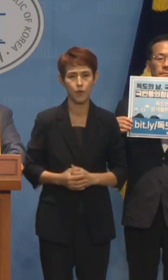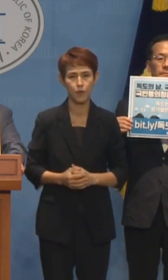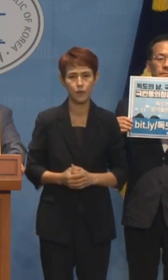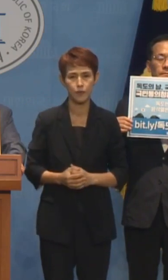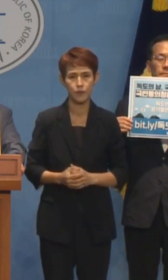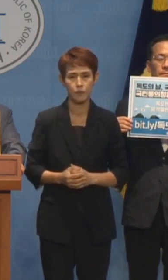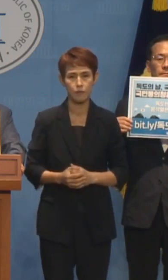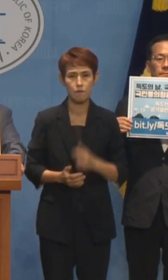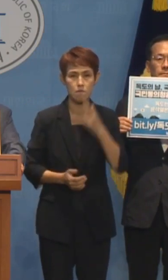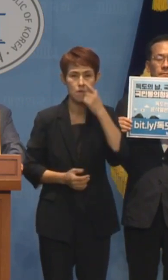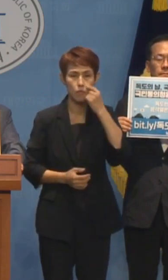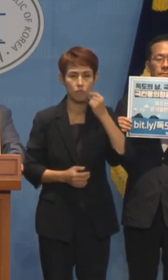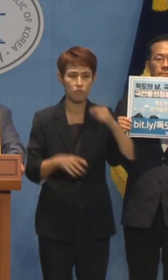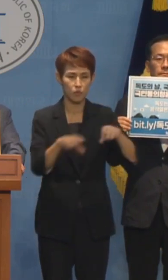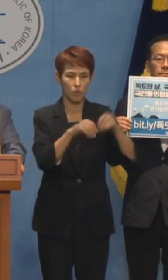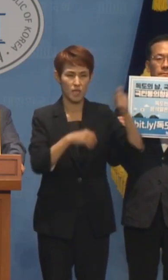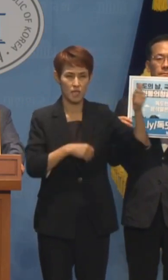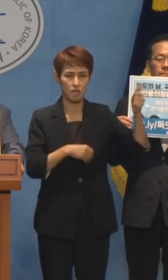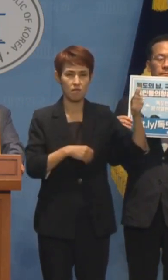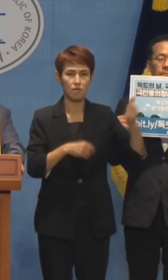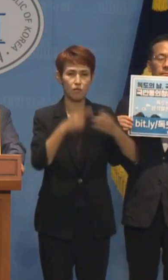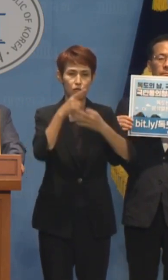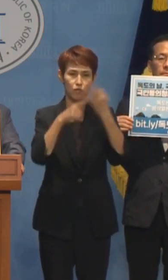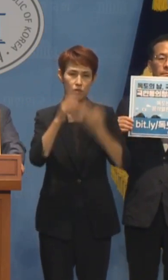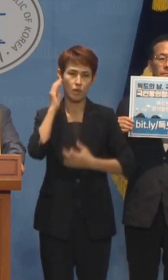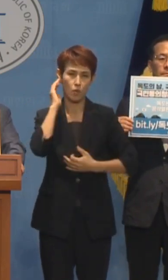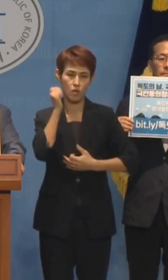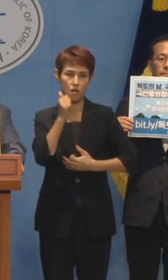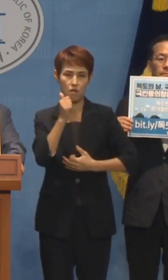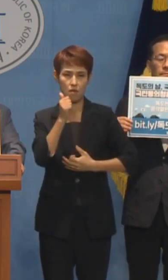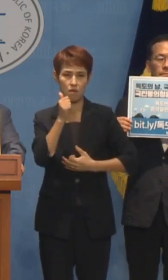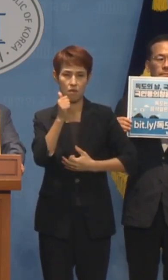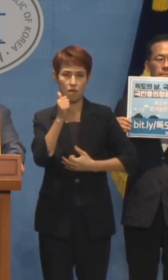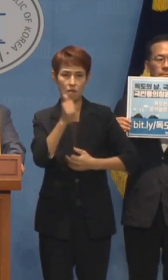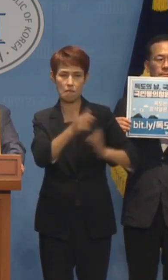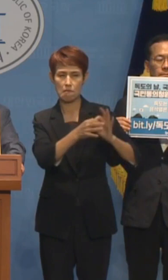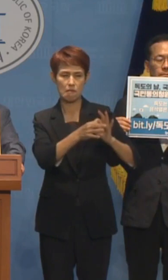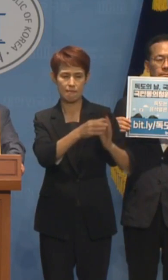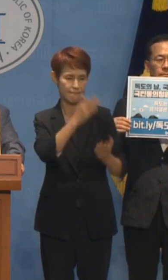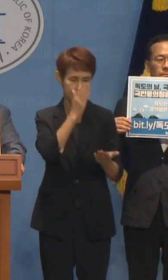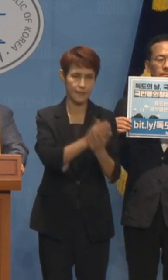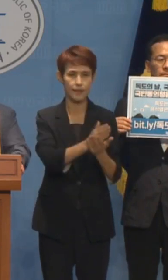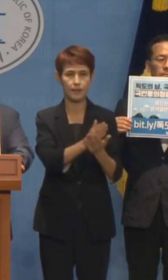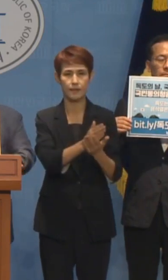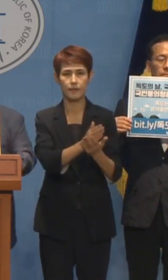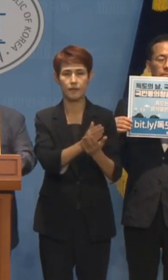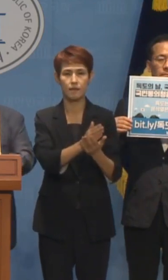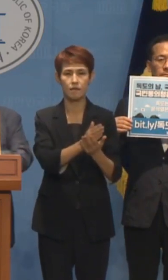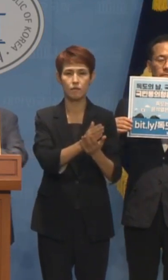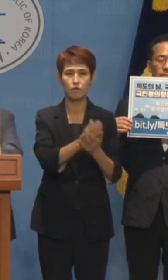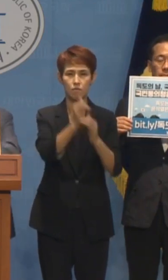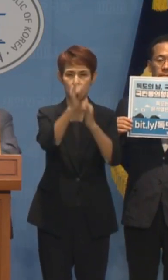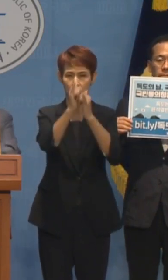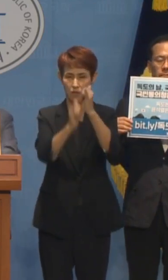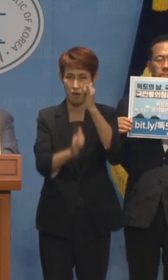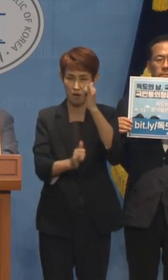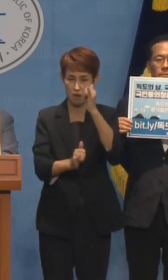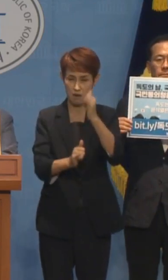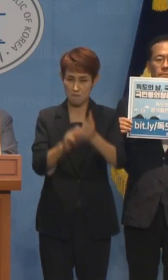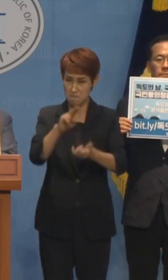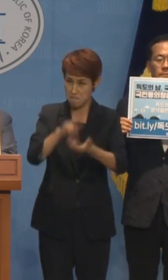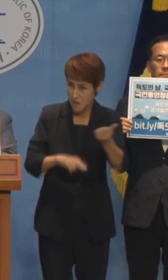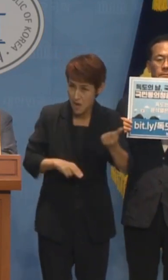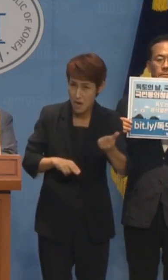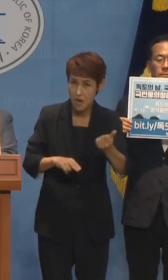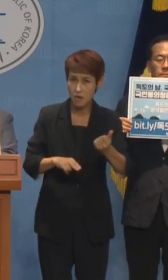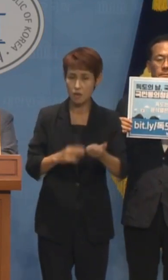기시다 윤석열의 야합과 또 역사 팔아 역사 민족을 팔아넘기고 심지어 독도까지 팔아넘기려고 하는